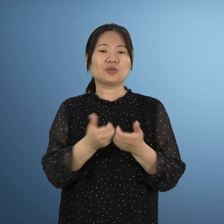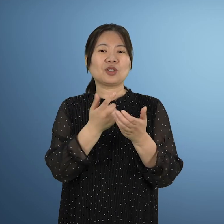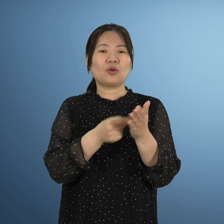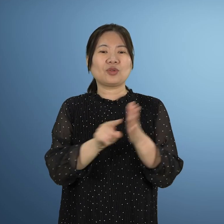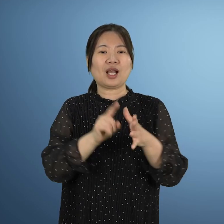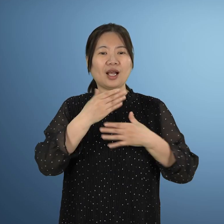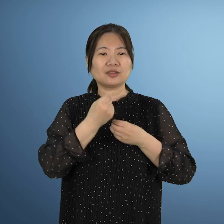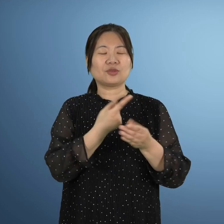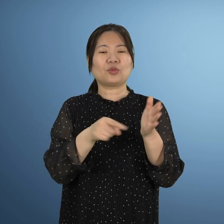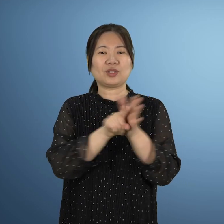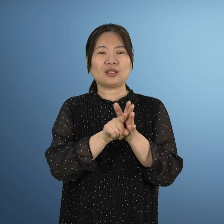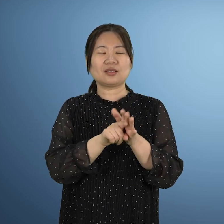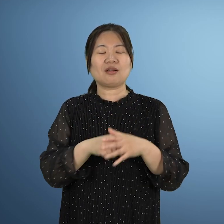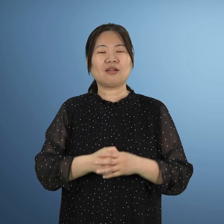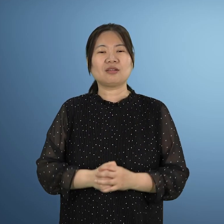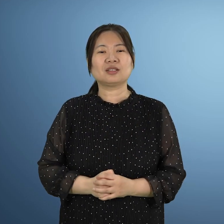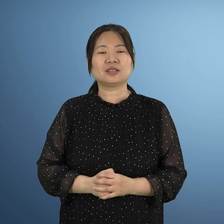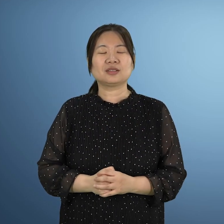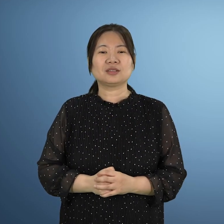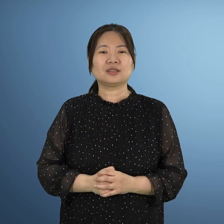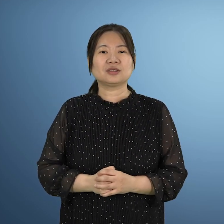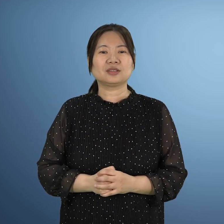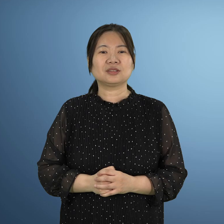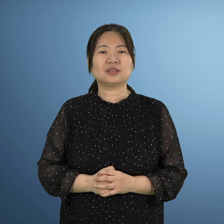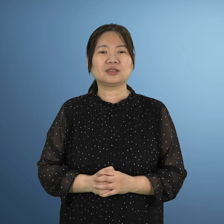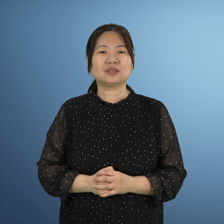안전을 위해서라면